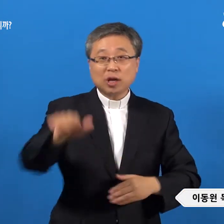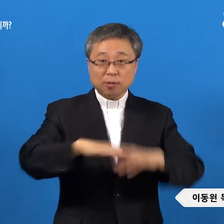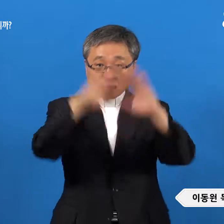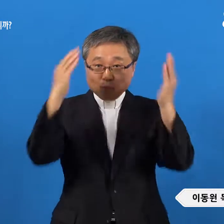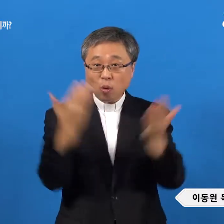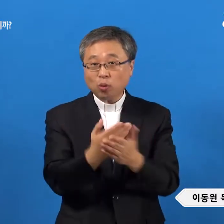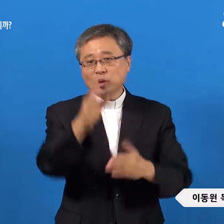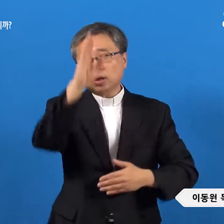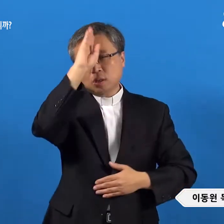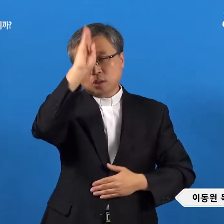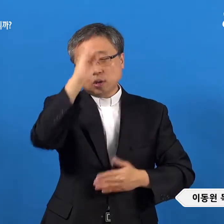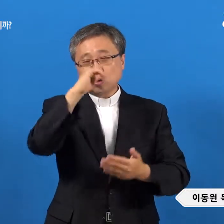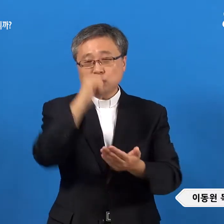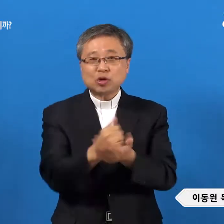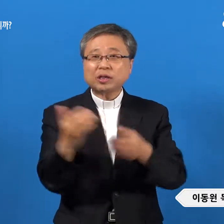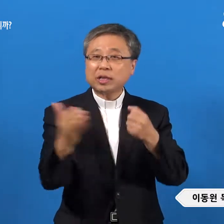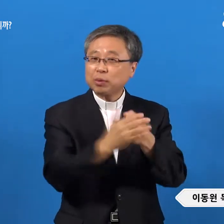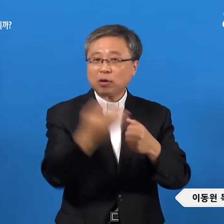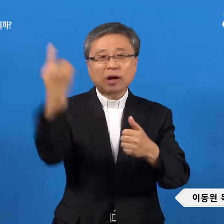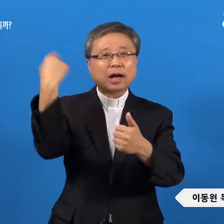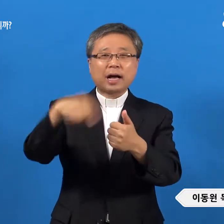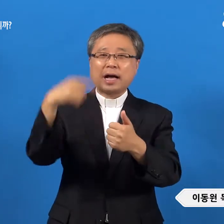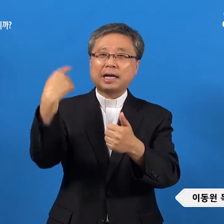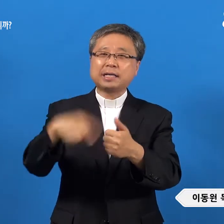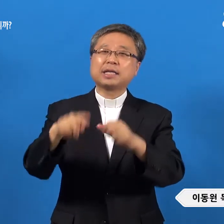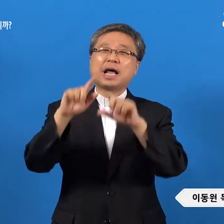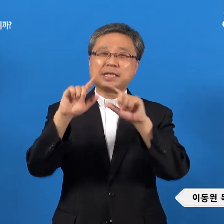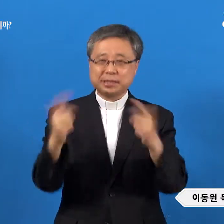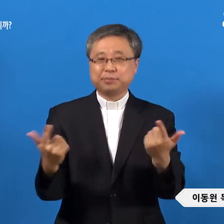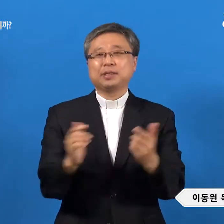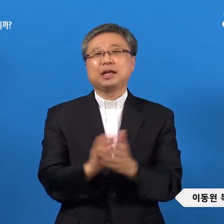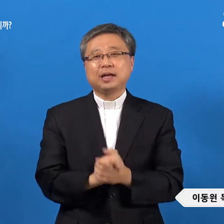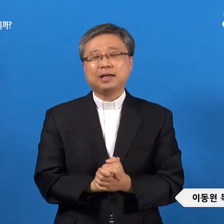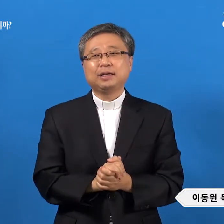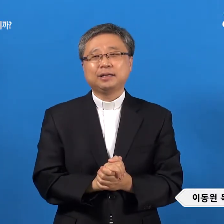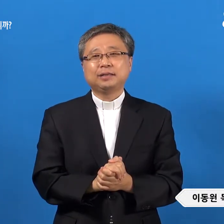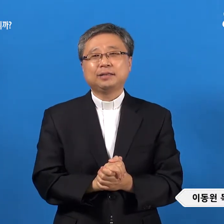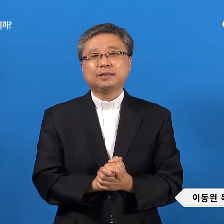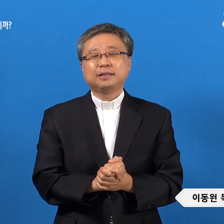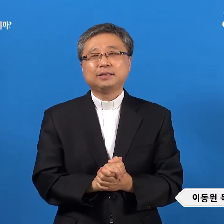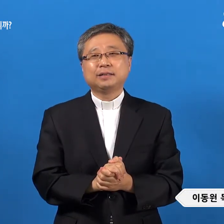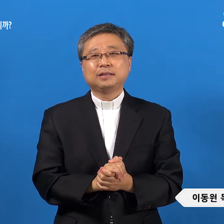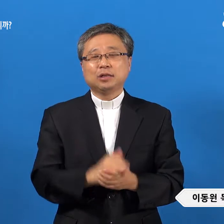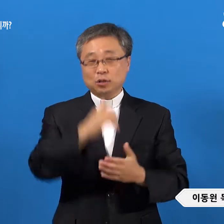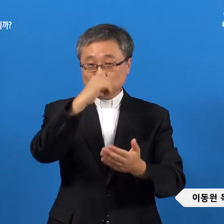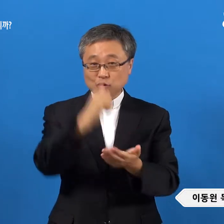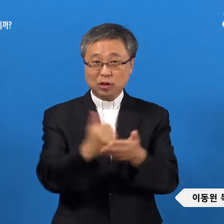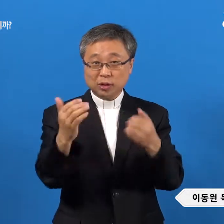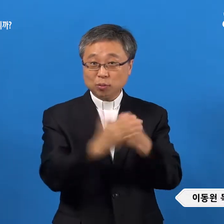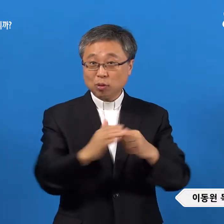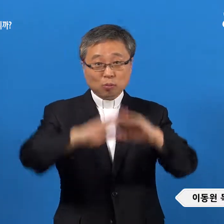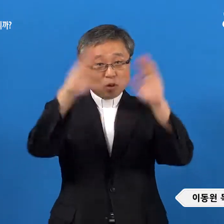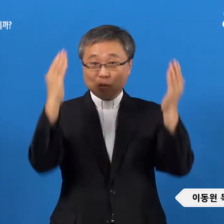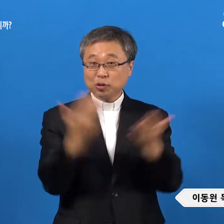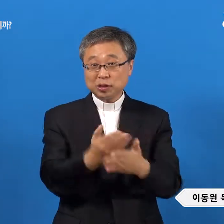모든 질병이 죄 때문이라고 가르치지는 않습니다. 죄 때문에 모든 질병이 오는 것은